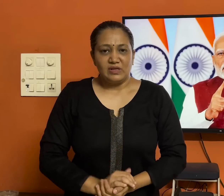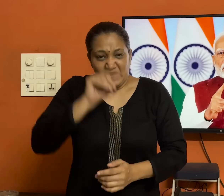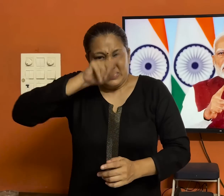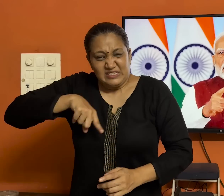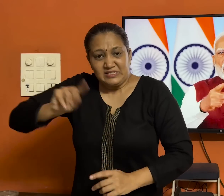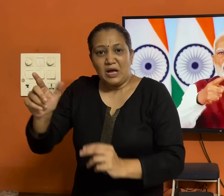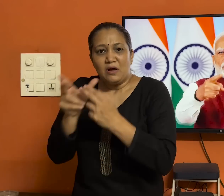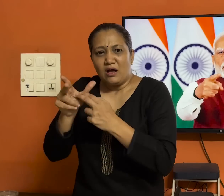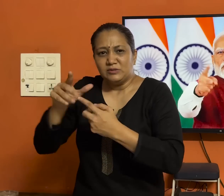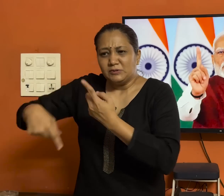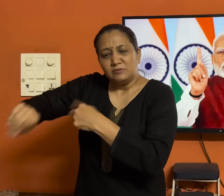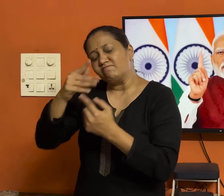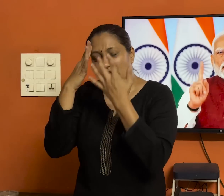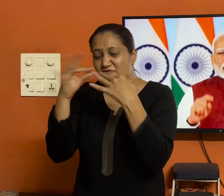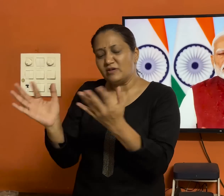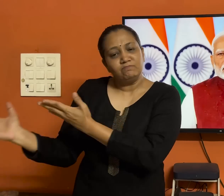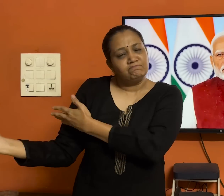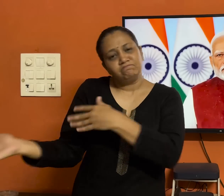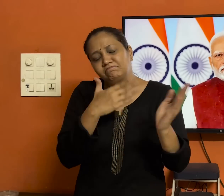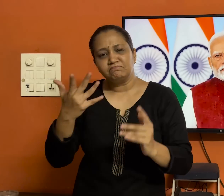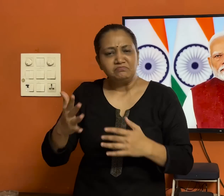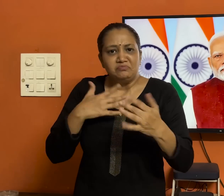भारत की सेनाओं को पूरी छूट दे दी